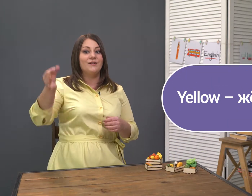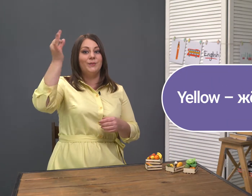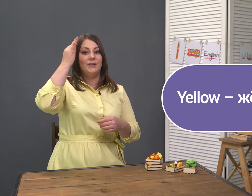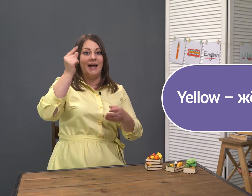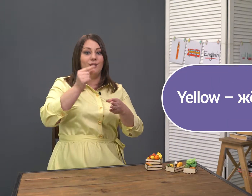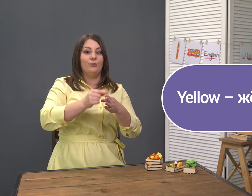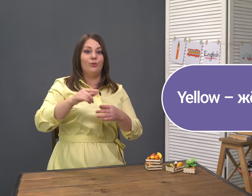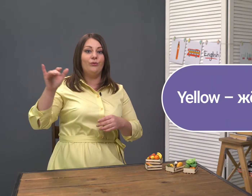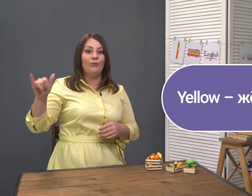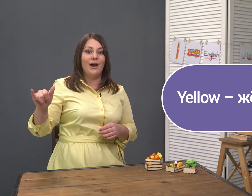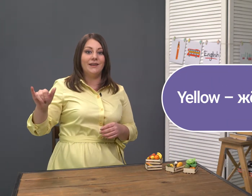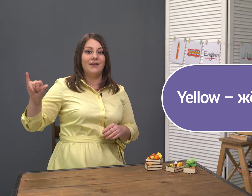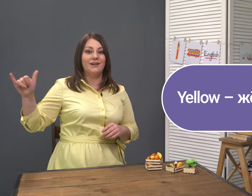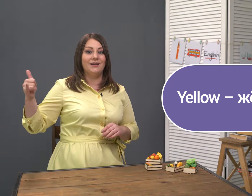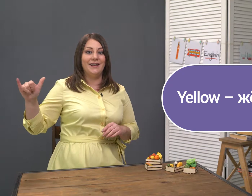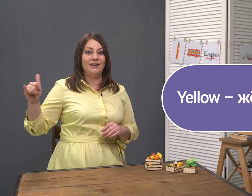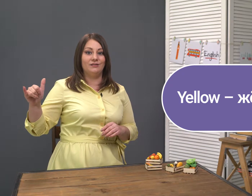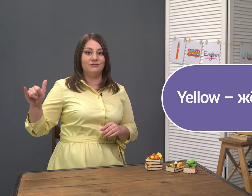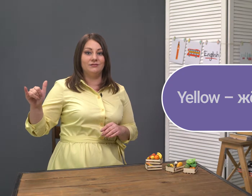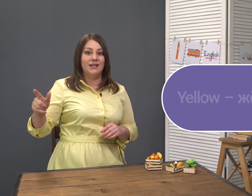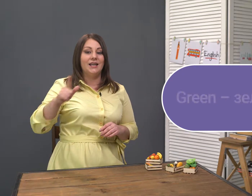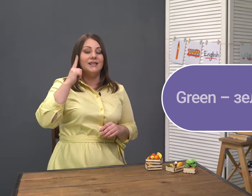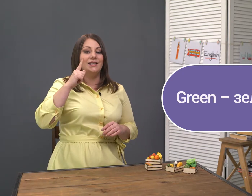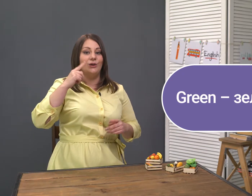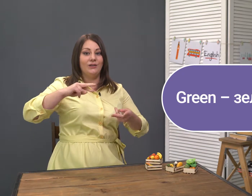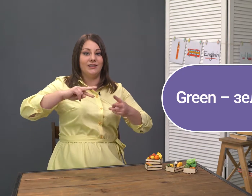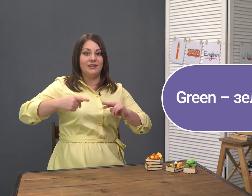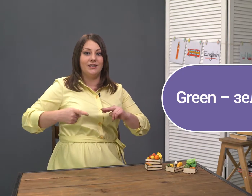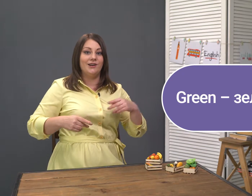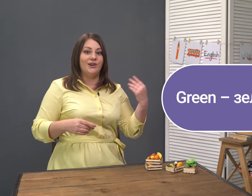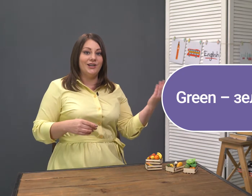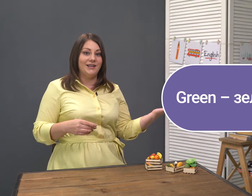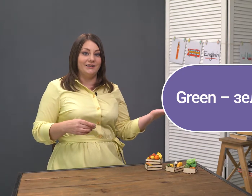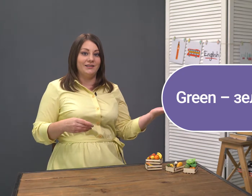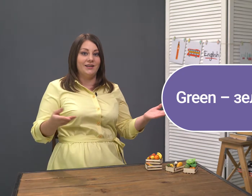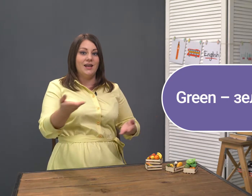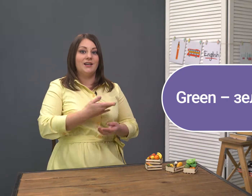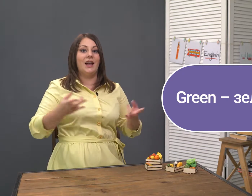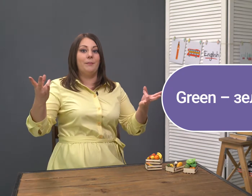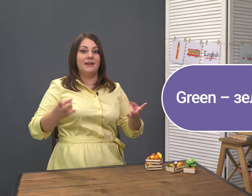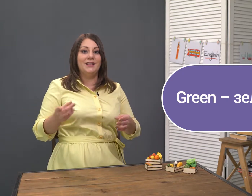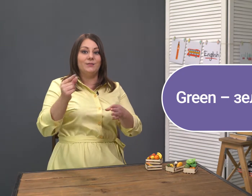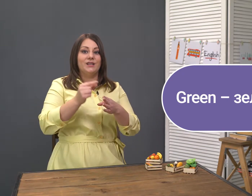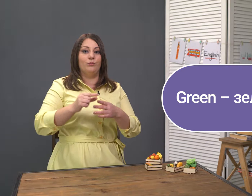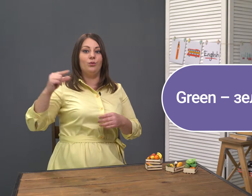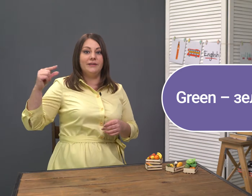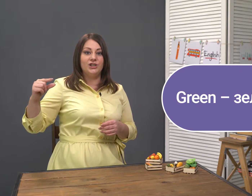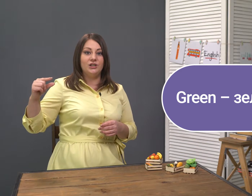Вспоминаем букву Y. Yellow. Зеленый – green. Нам понадобится буква G.